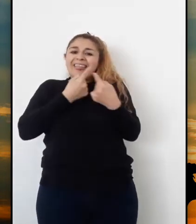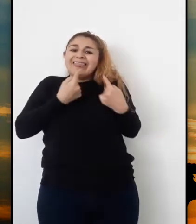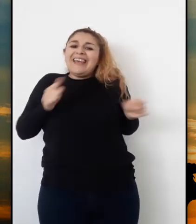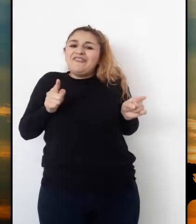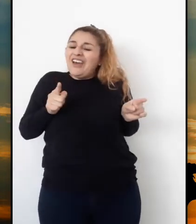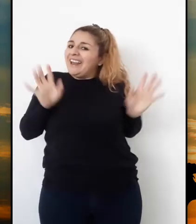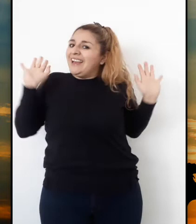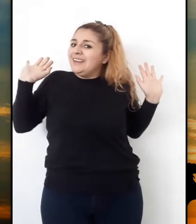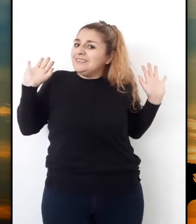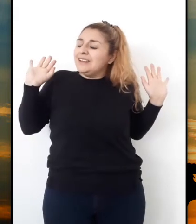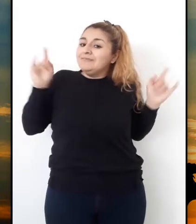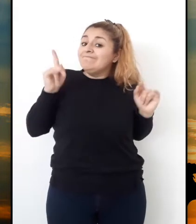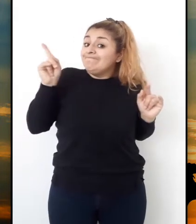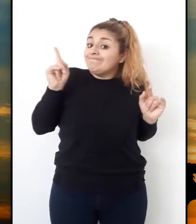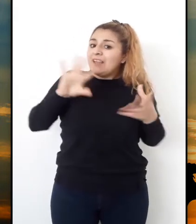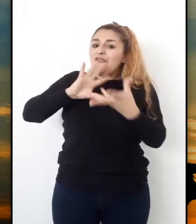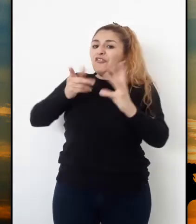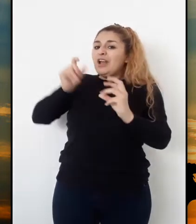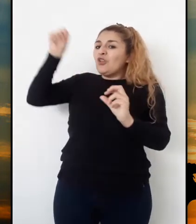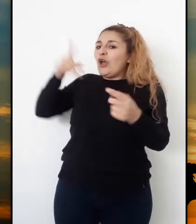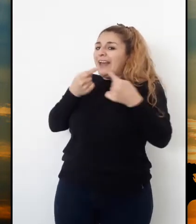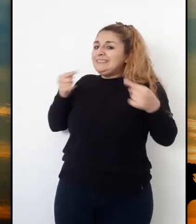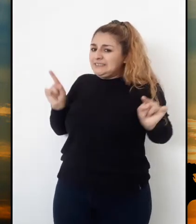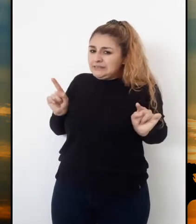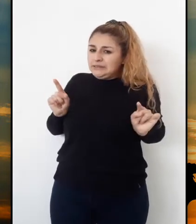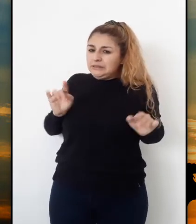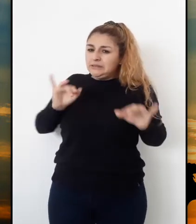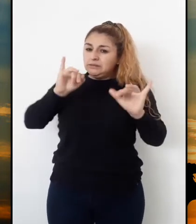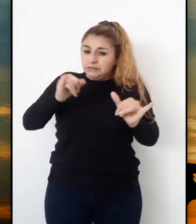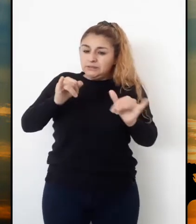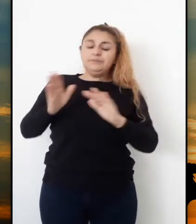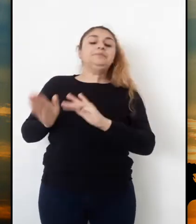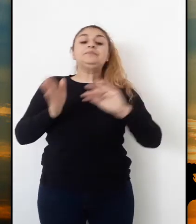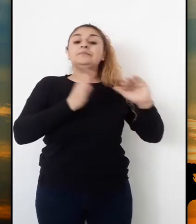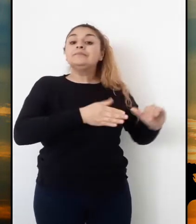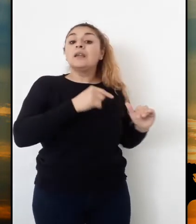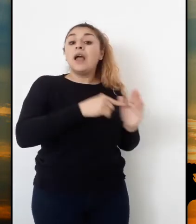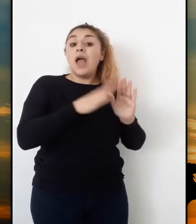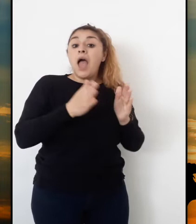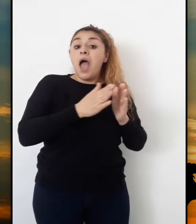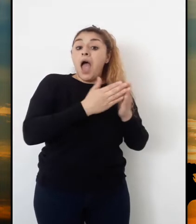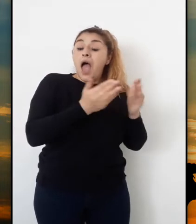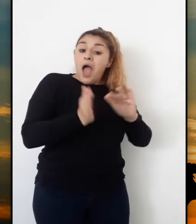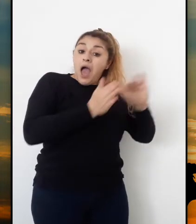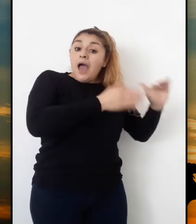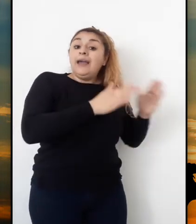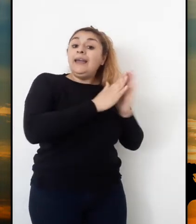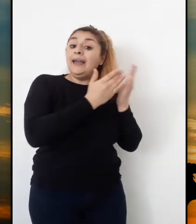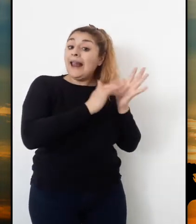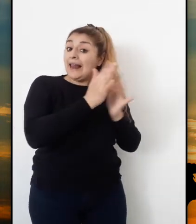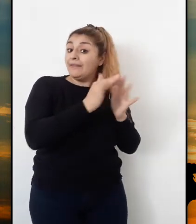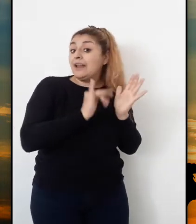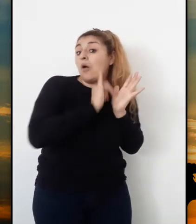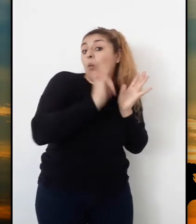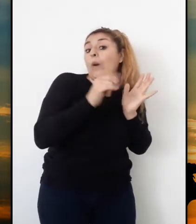annonce qu'il va mourir. Cuando el profeta Isaías le anuncia que va a morir. Ézéchias pleurait